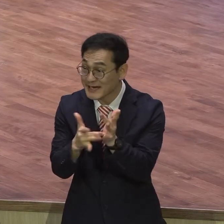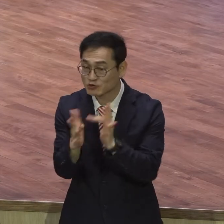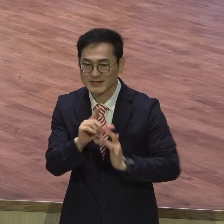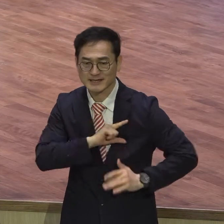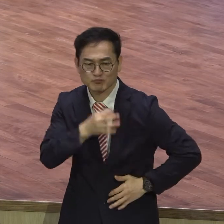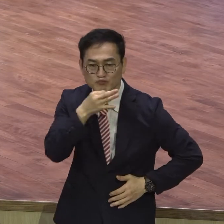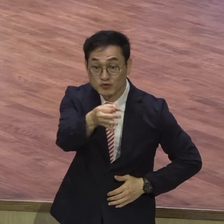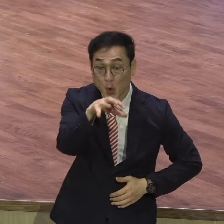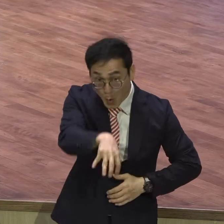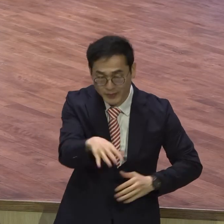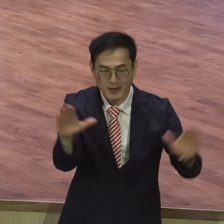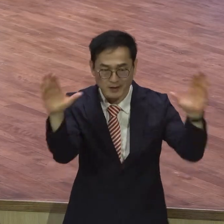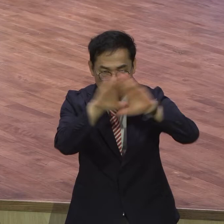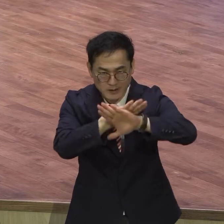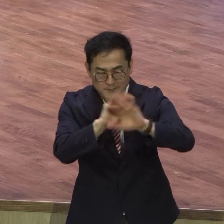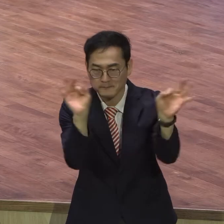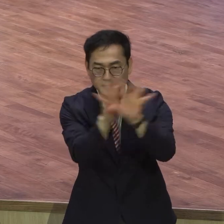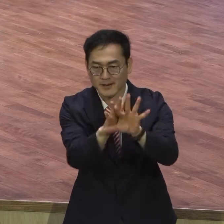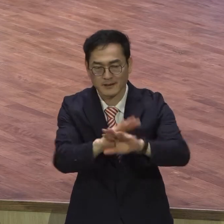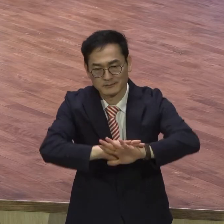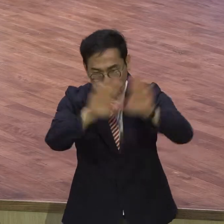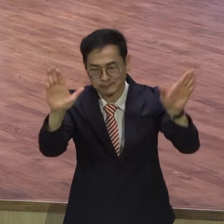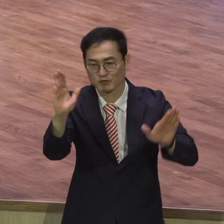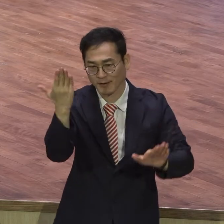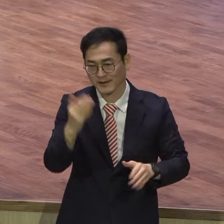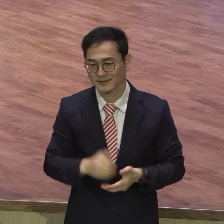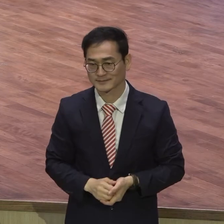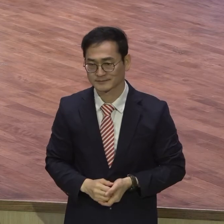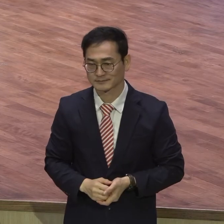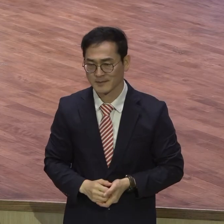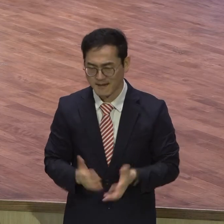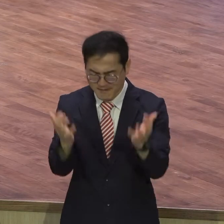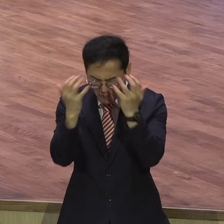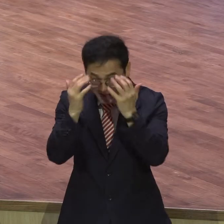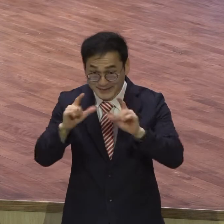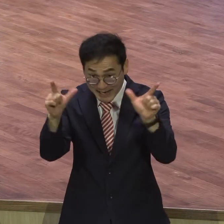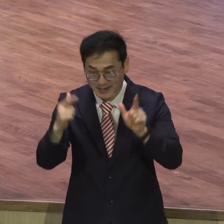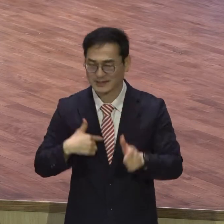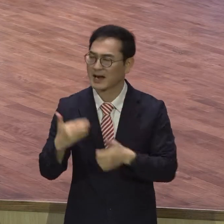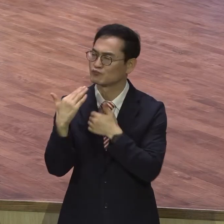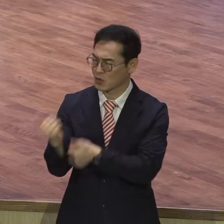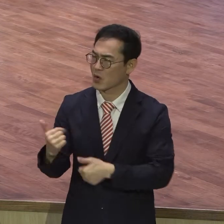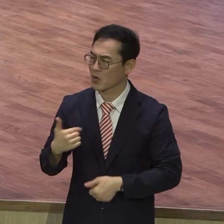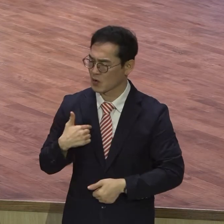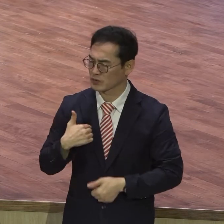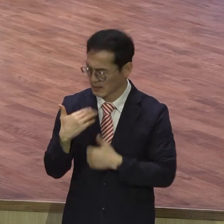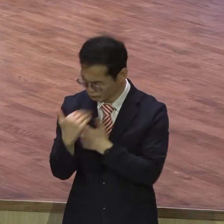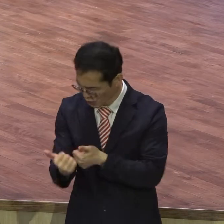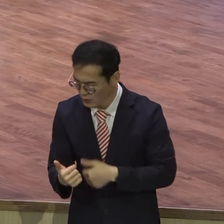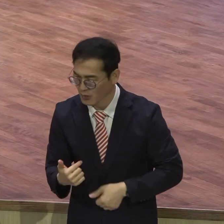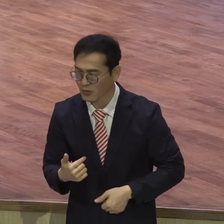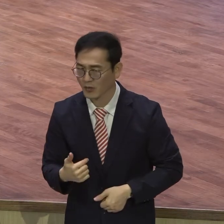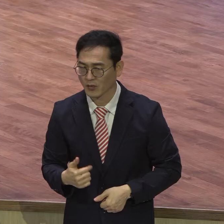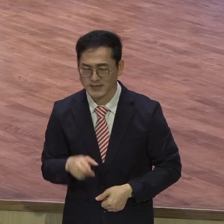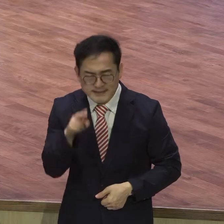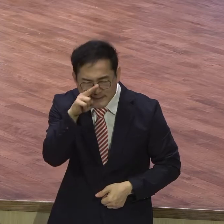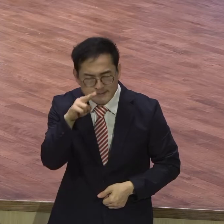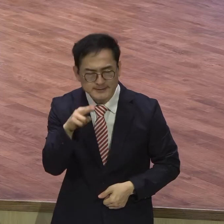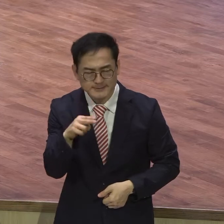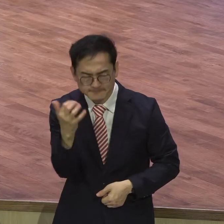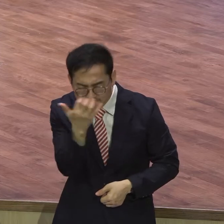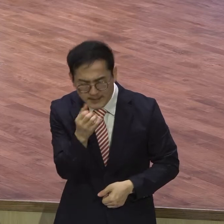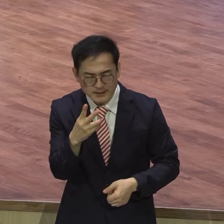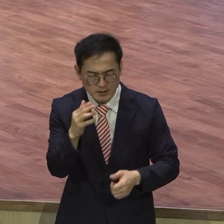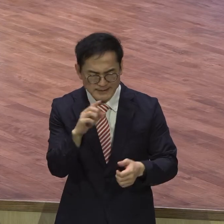곳에는 허감이 올라가게 되어있어요 환란 날에 날 부르라 여러분 생각 속에 미움과 시기와 질투와 음란이